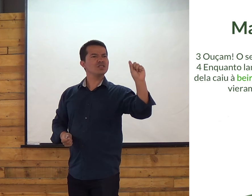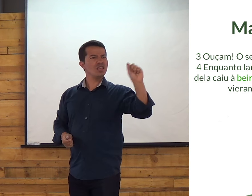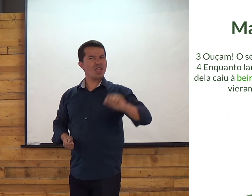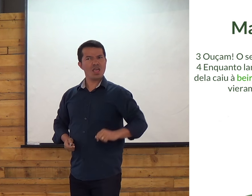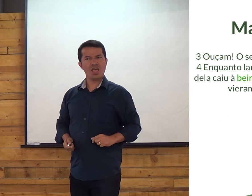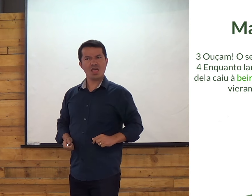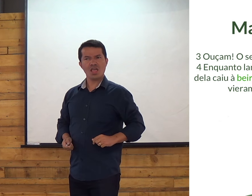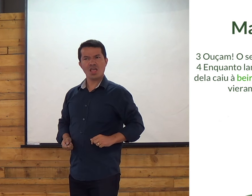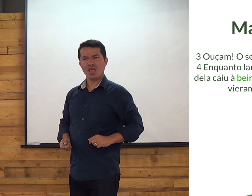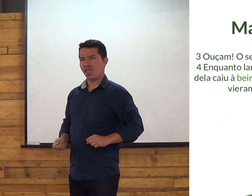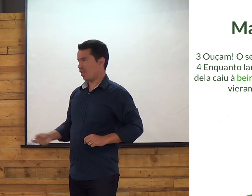O